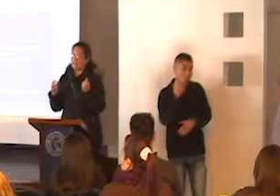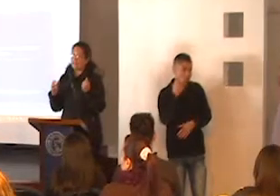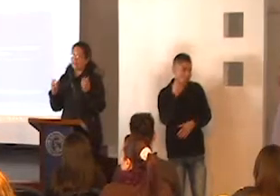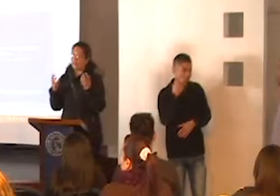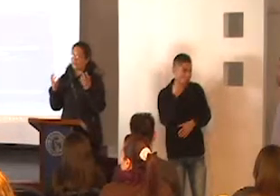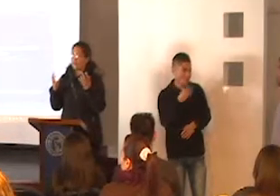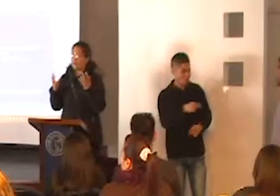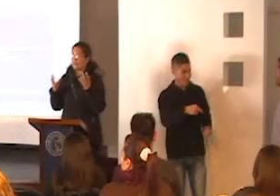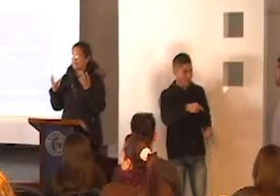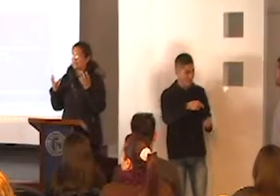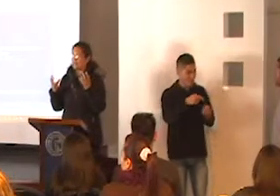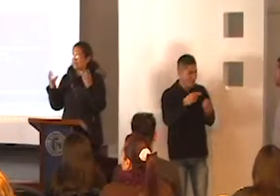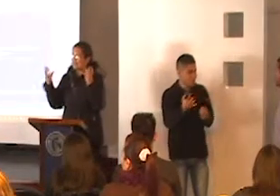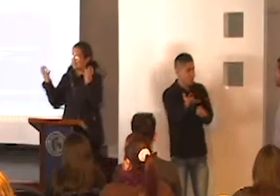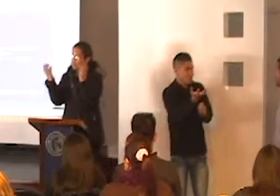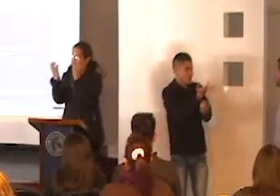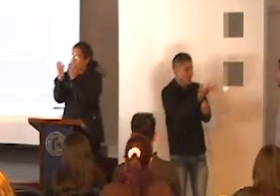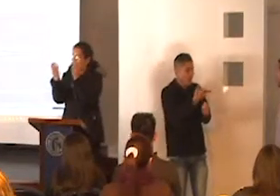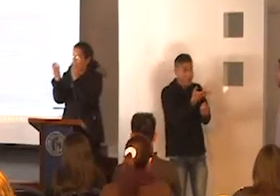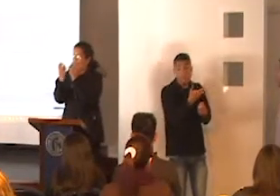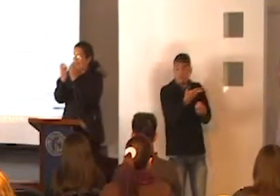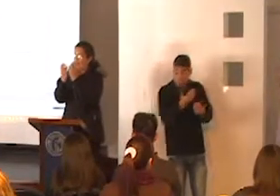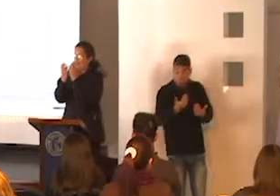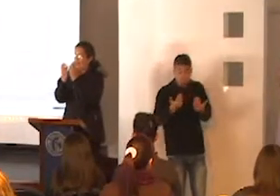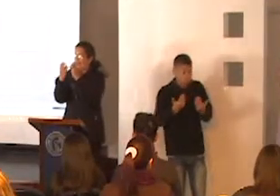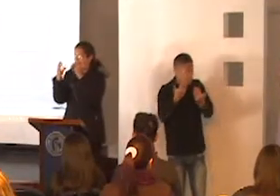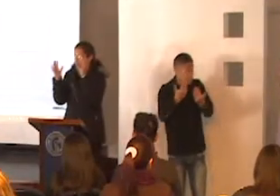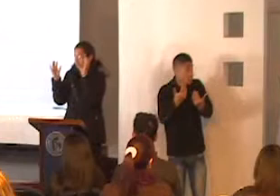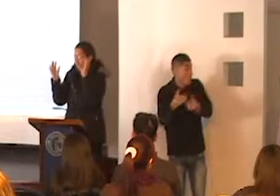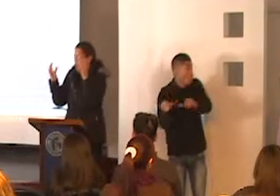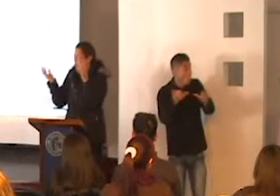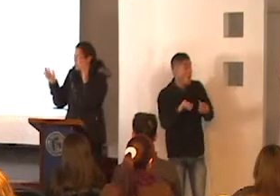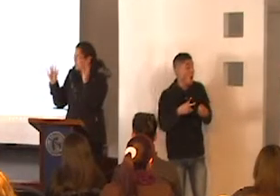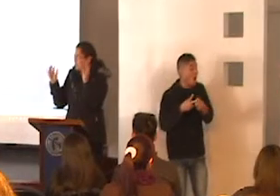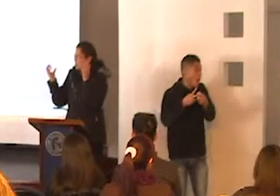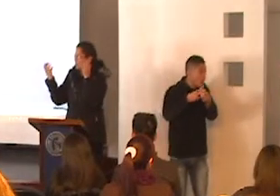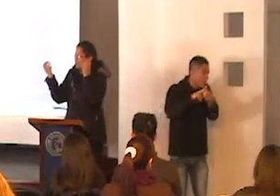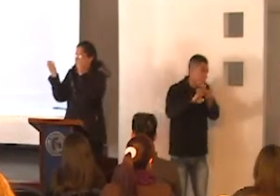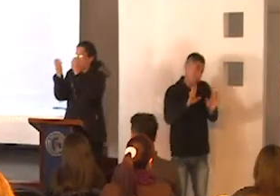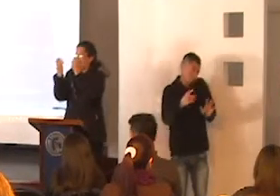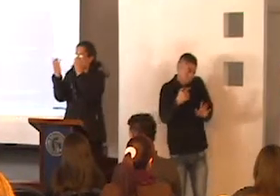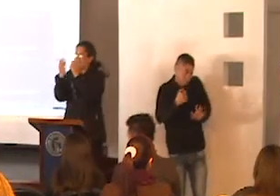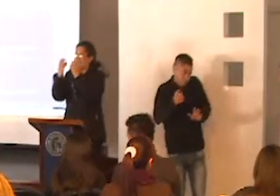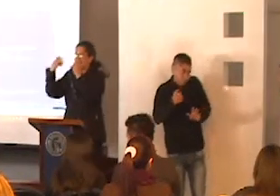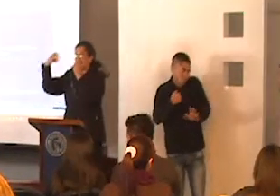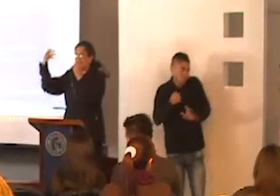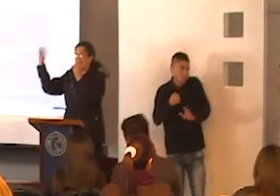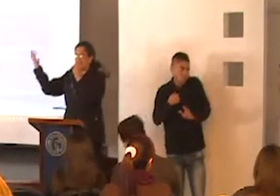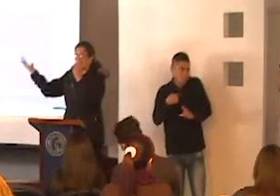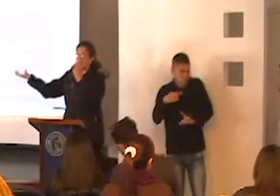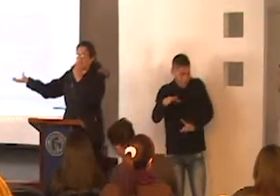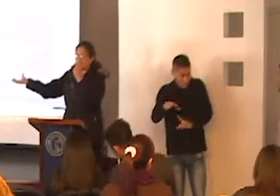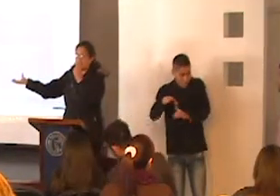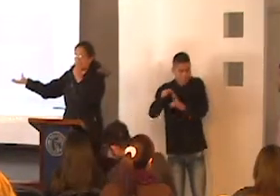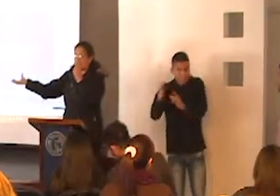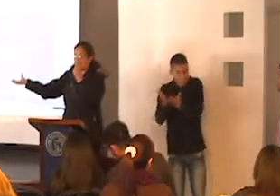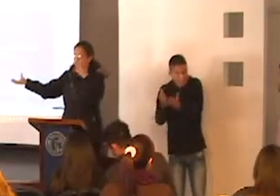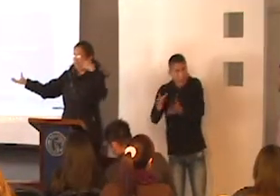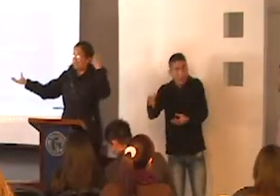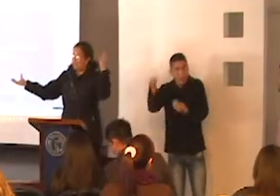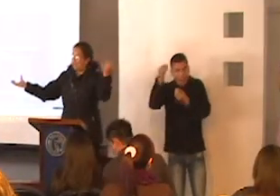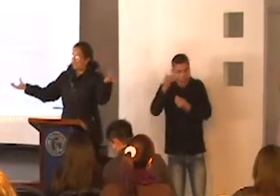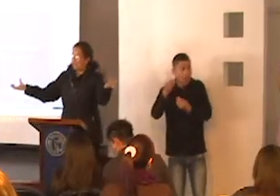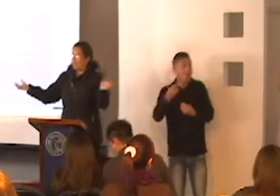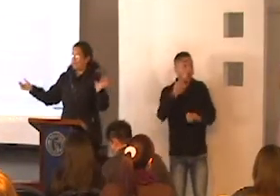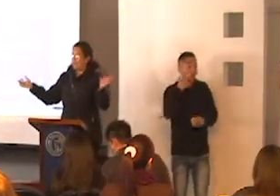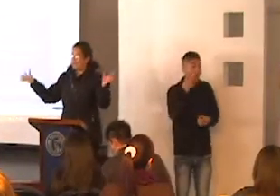la educación artística podía ser ese puente y ese canal. Pues dentro de lo que yo vi en la especialización, ese canal entre lo que podía hacer